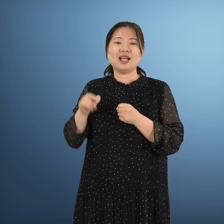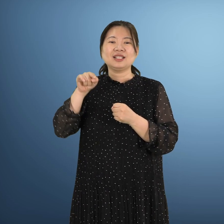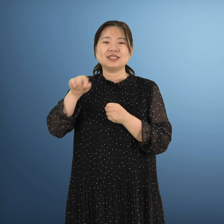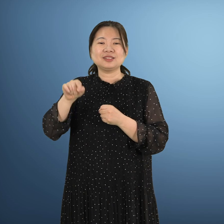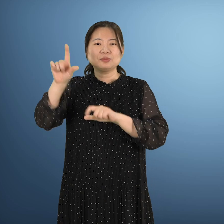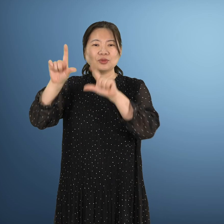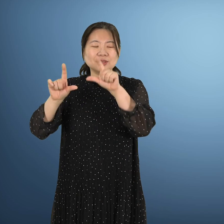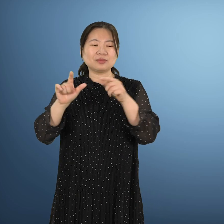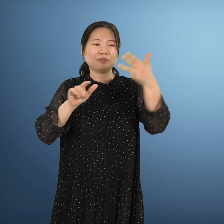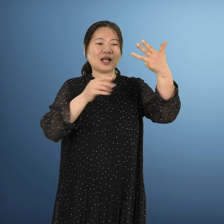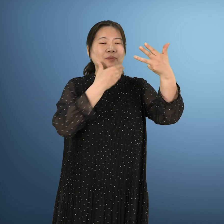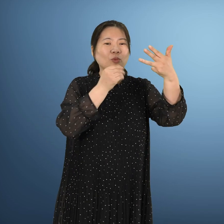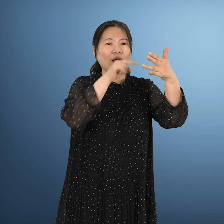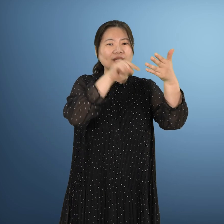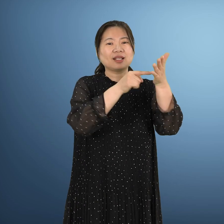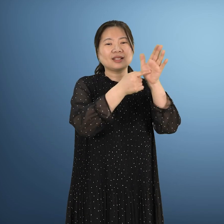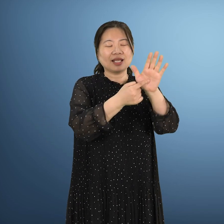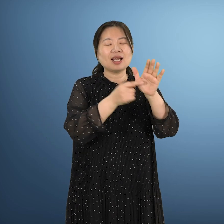사랑의 모습이에요.